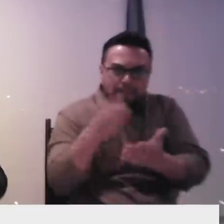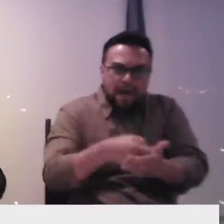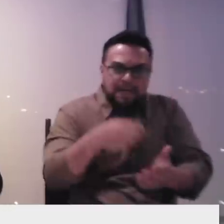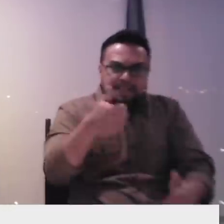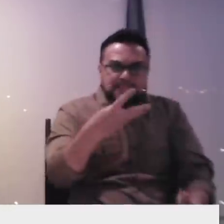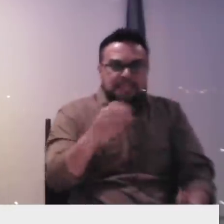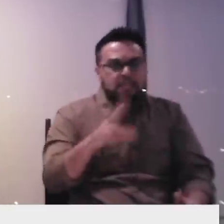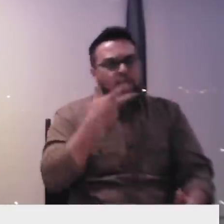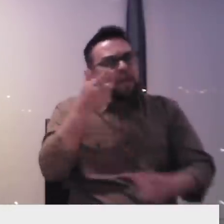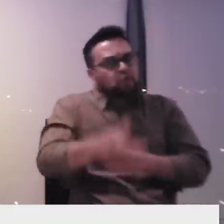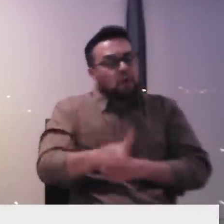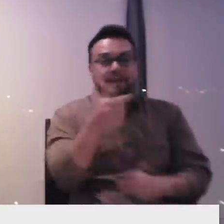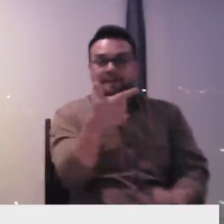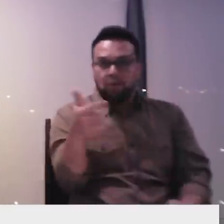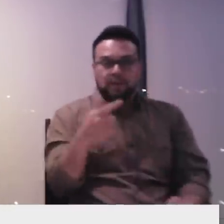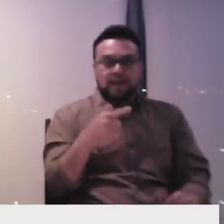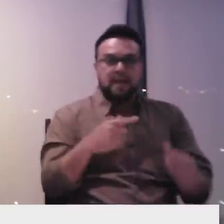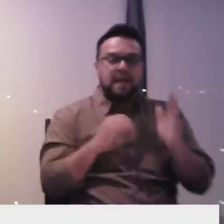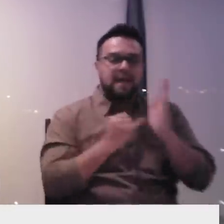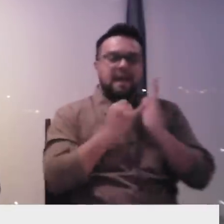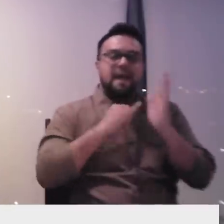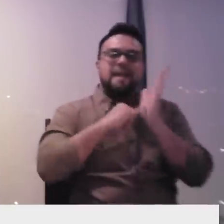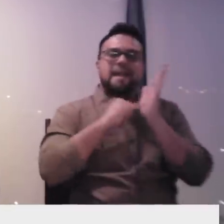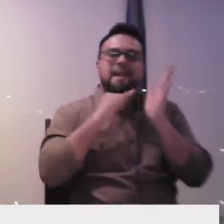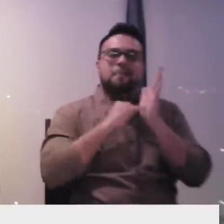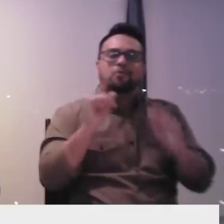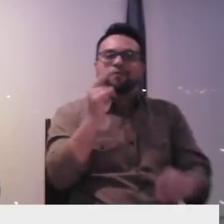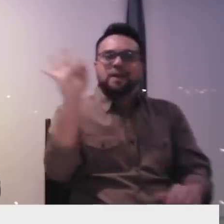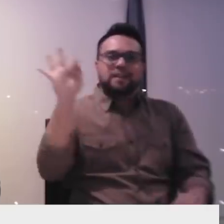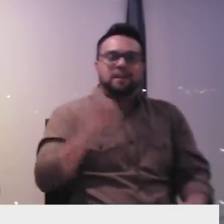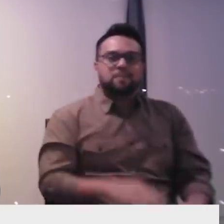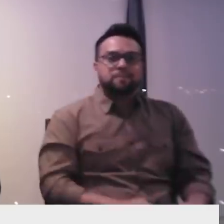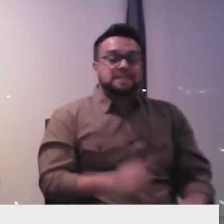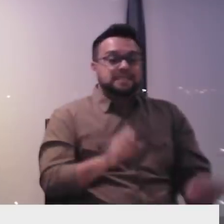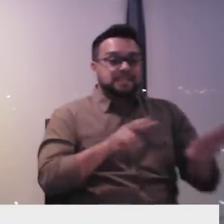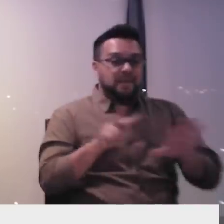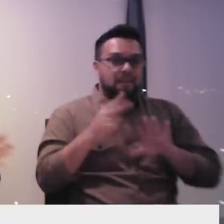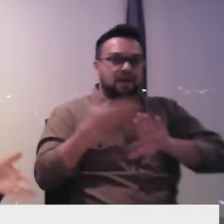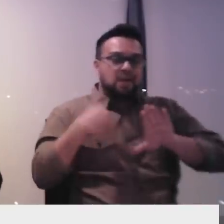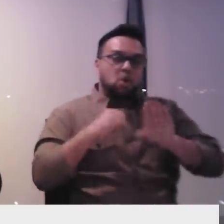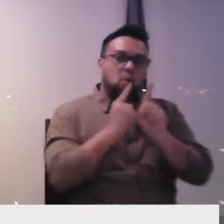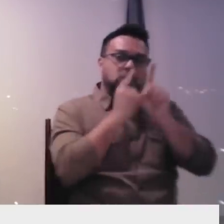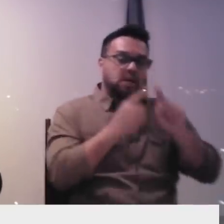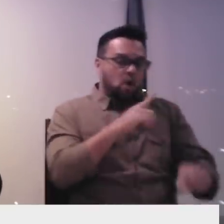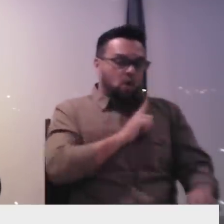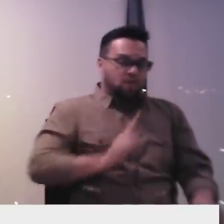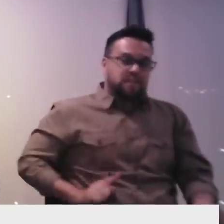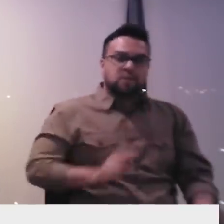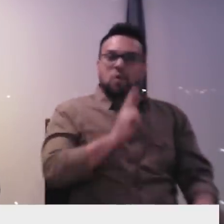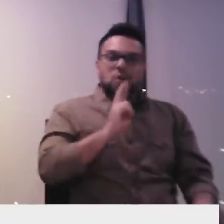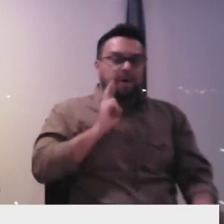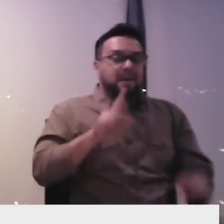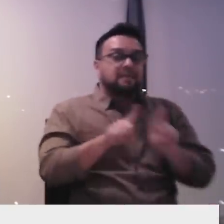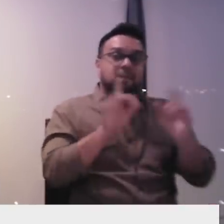imposto federal. Tá? Tive a semana com o governador de Roraima e também contato